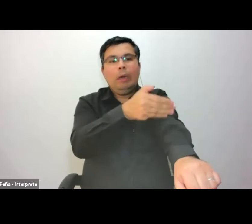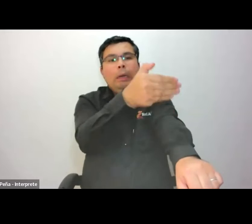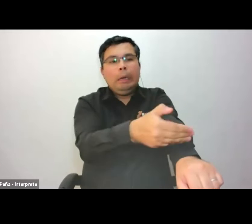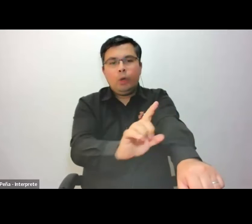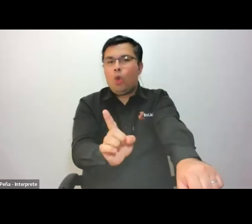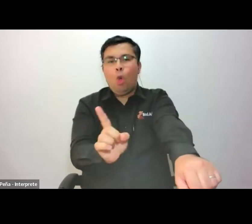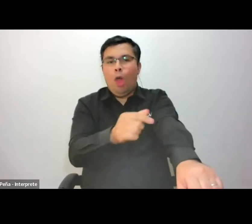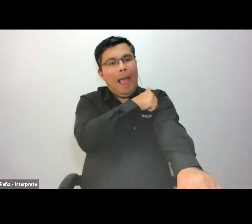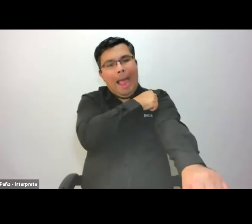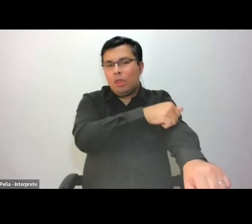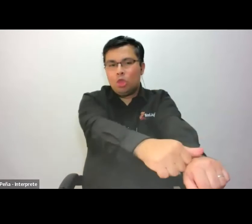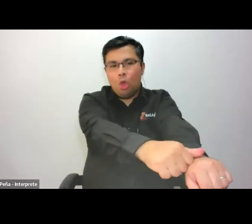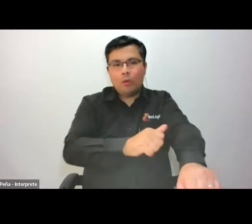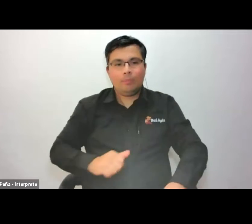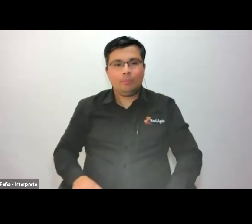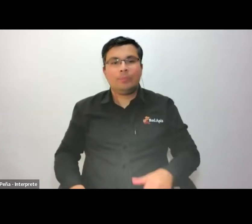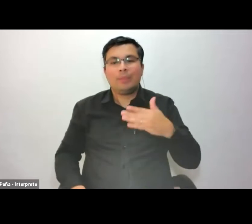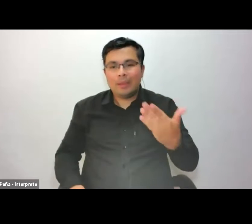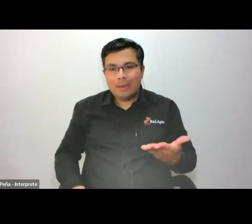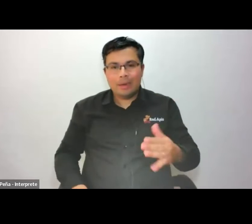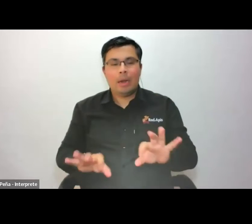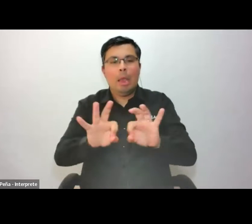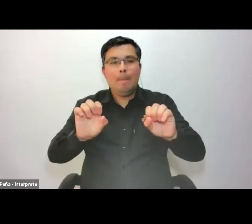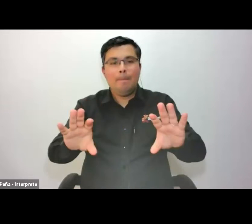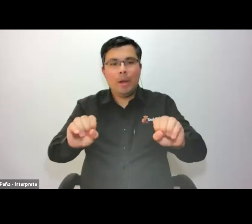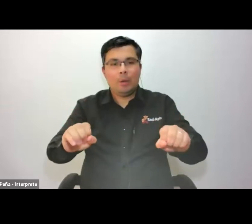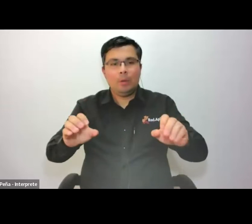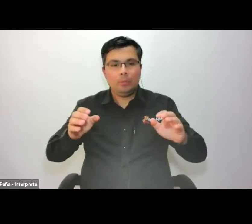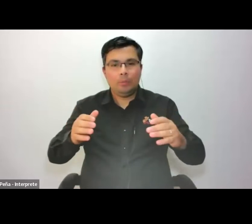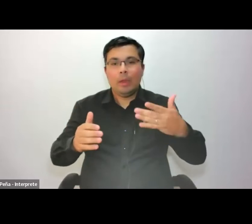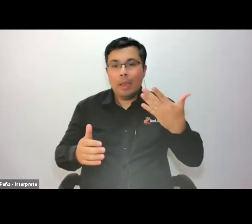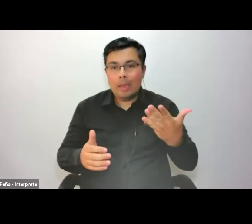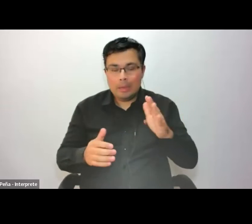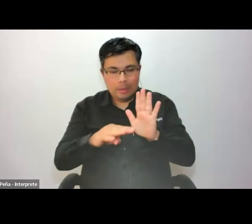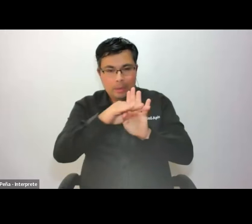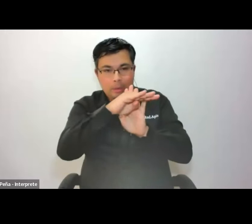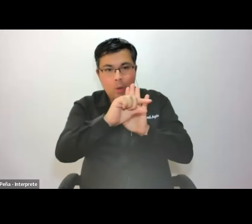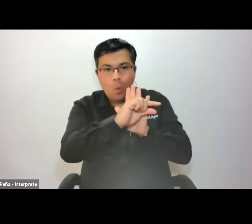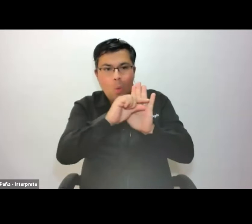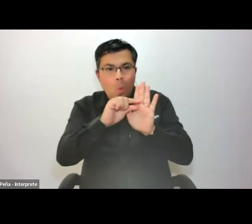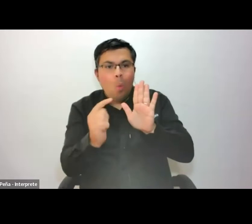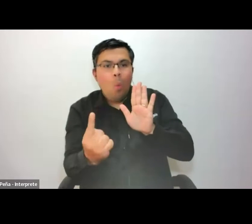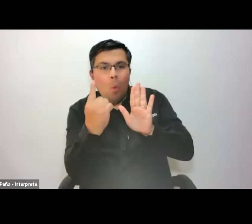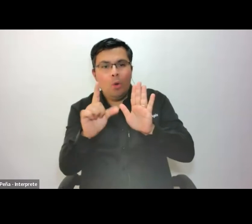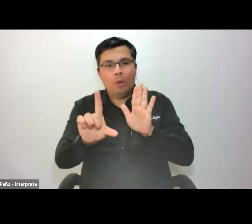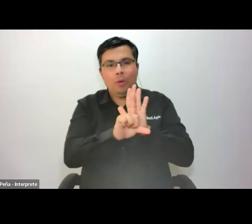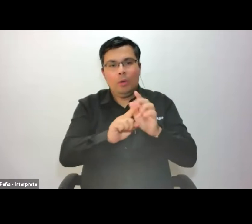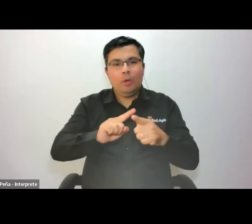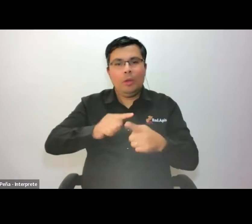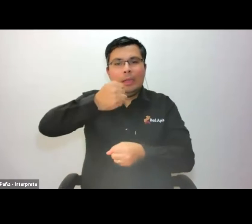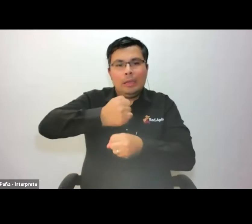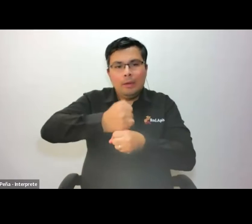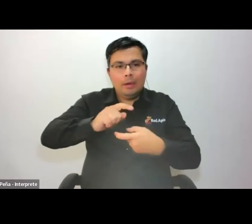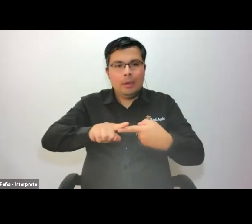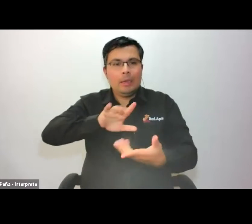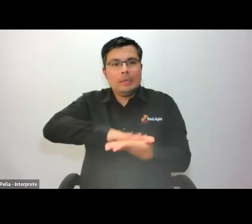en educación, para educación, es uno de los ámbitos de despliegue de la ley. Estamos trabajando con salud, con trabajo, con